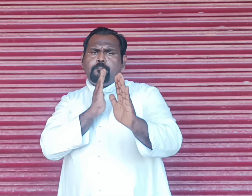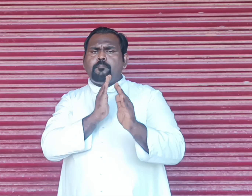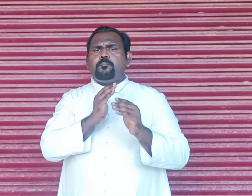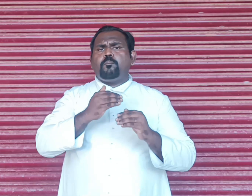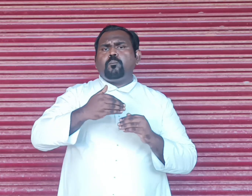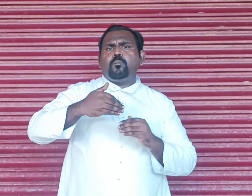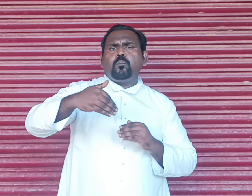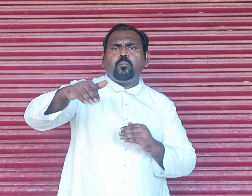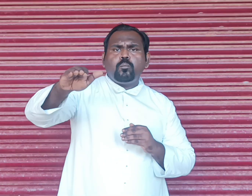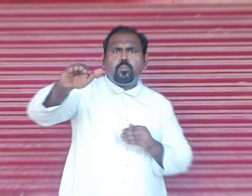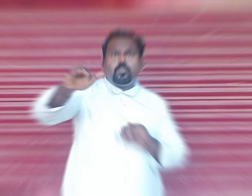പ്രദക്ഷിണമായിട്ട് പോകുന്നു.